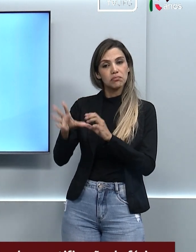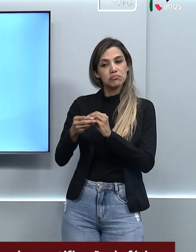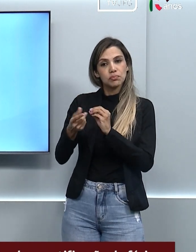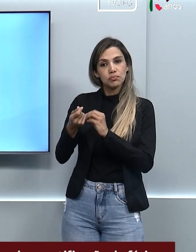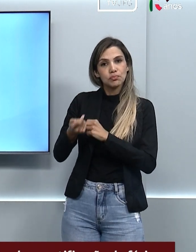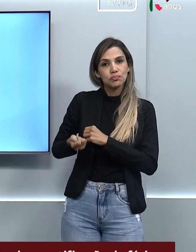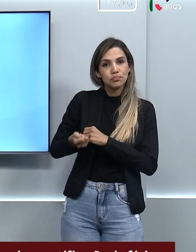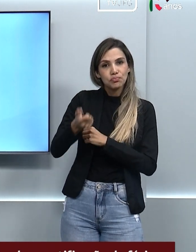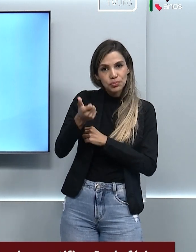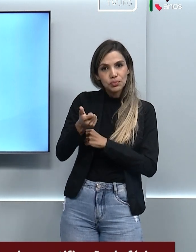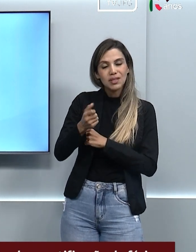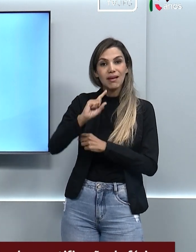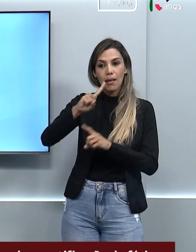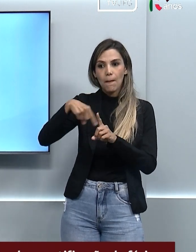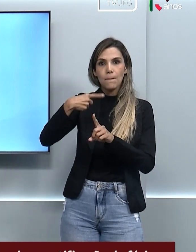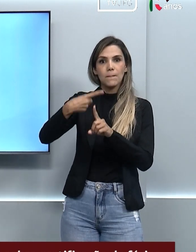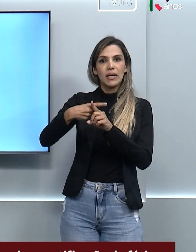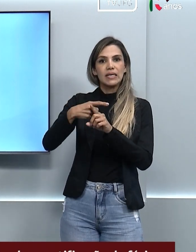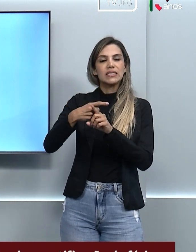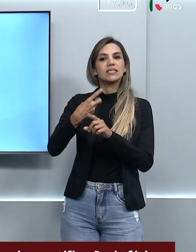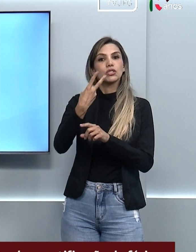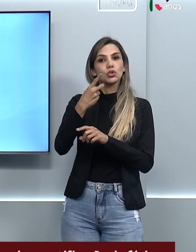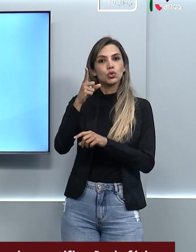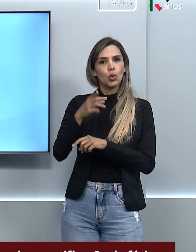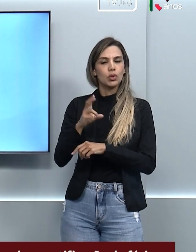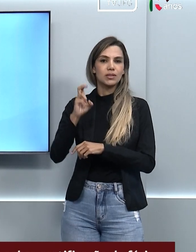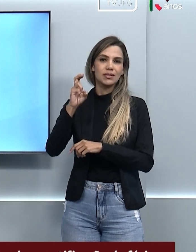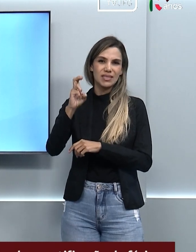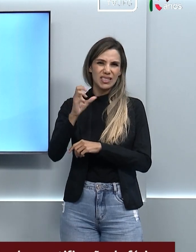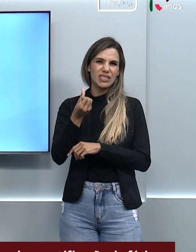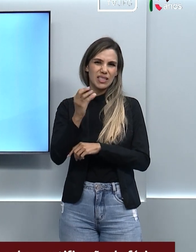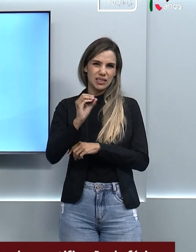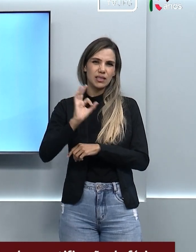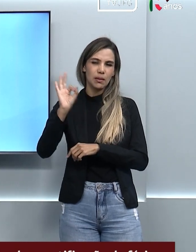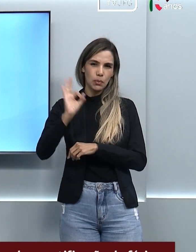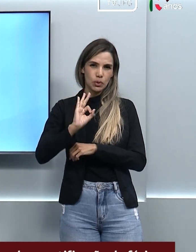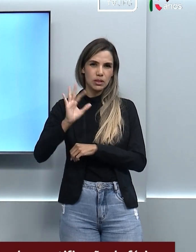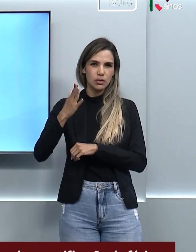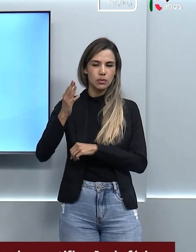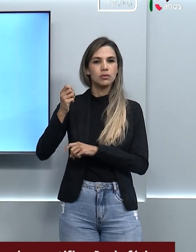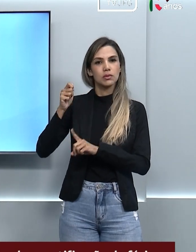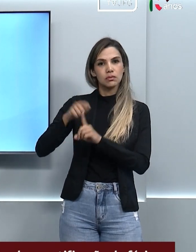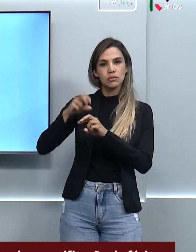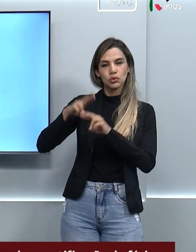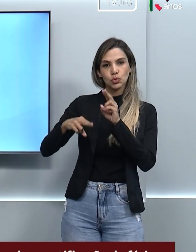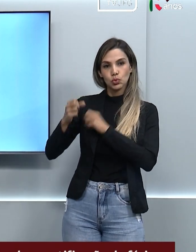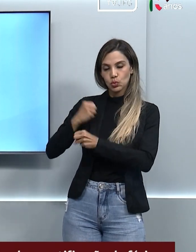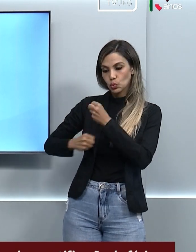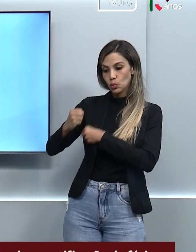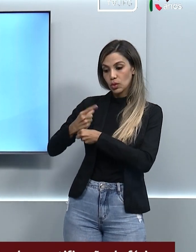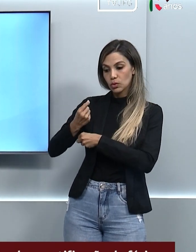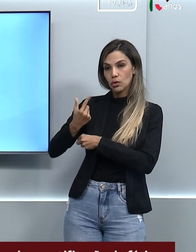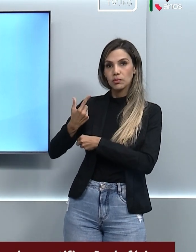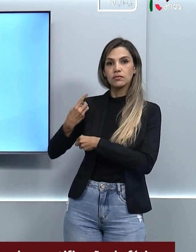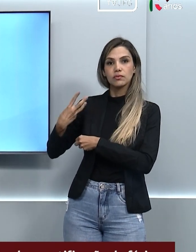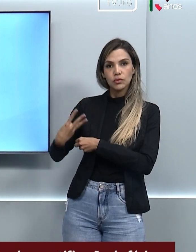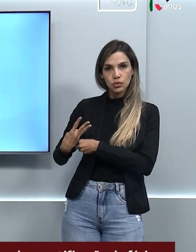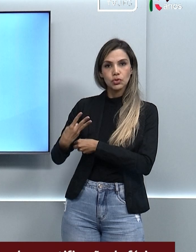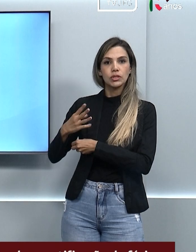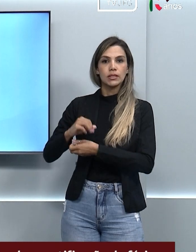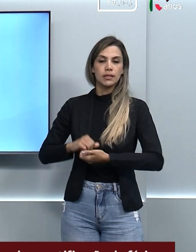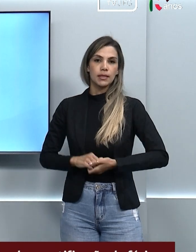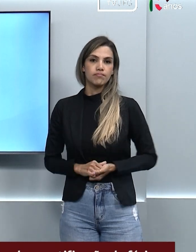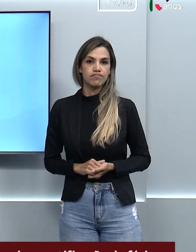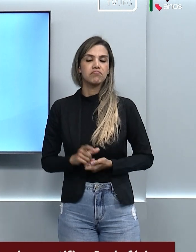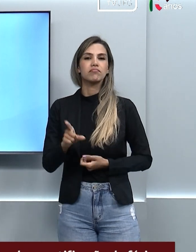para 2/5, que corresponde a 60%, em junho de 2023, depois de uma solicitação da ASMEGO,